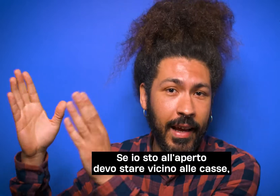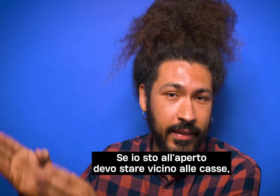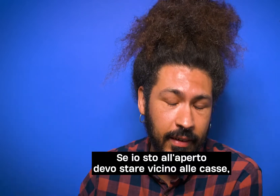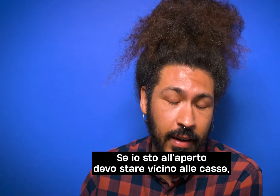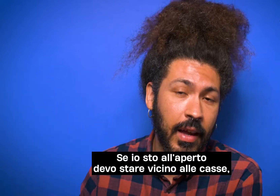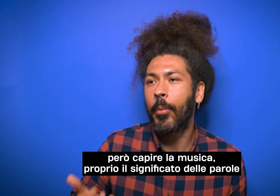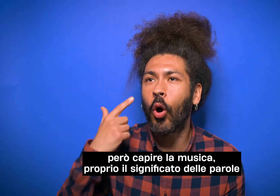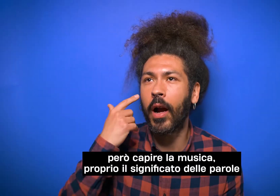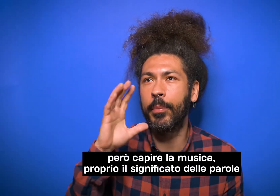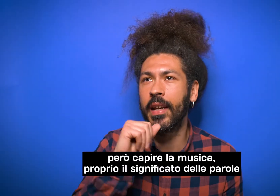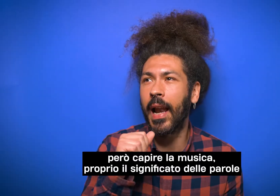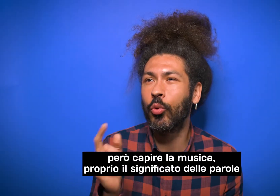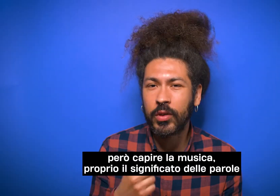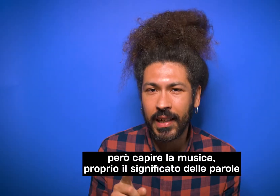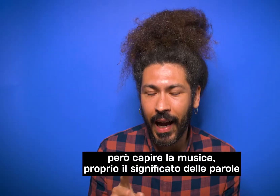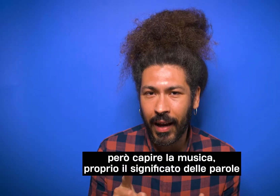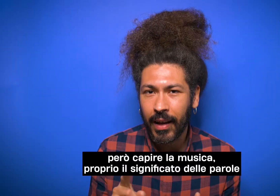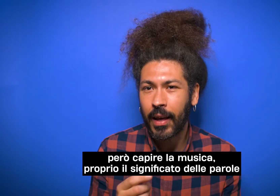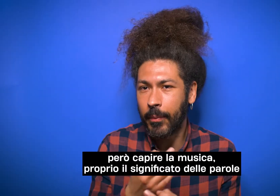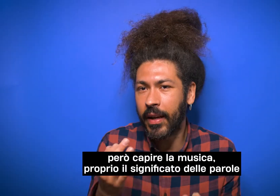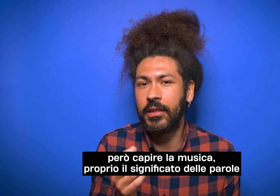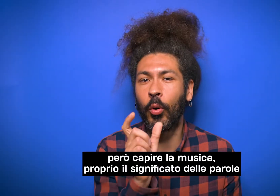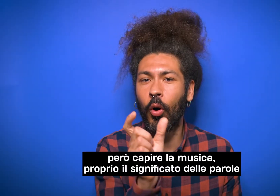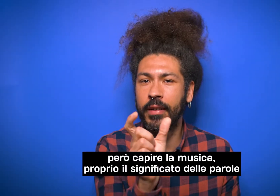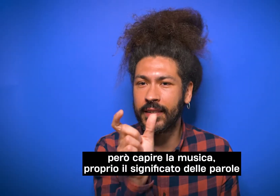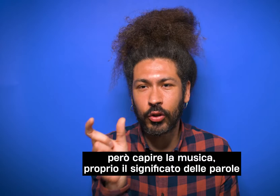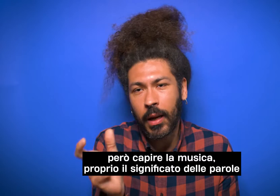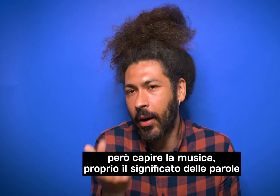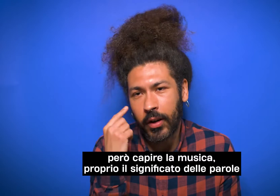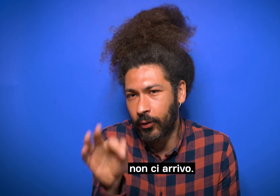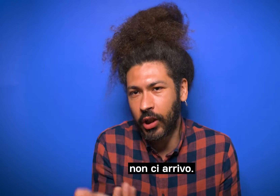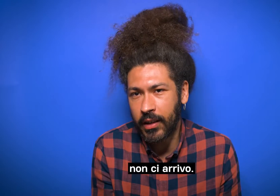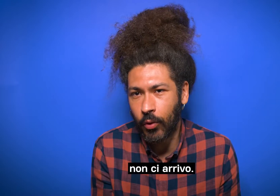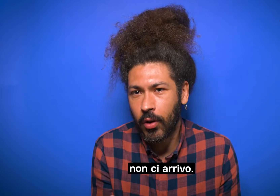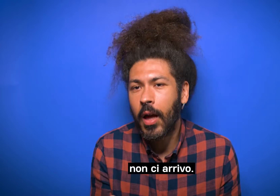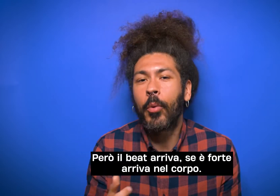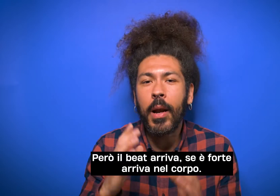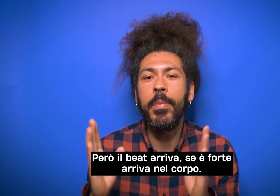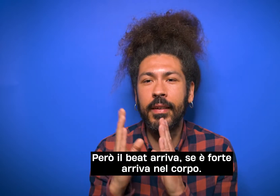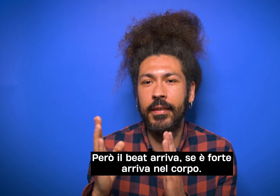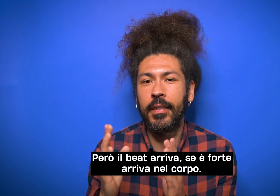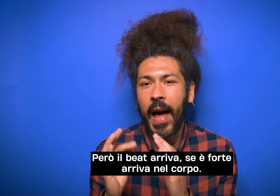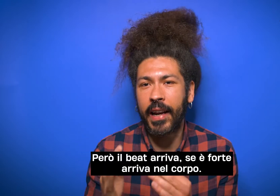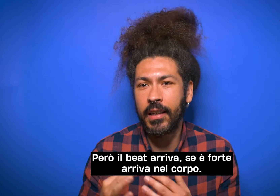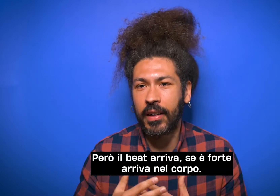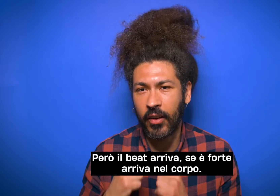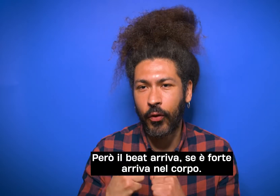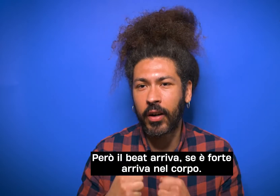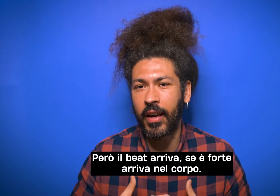casse, però capire la musica bene, tipo il dettaglio delle parole non ci arrivo, però il beat arriva, se è forte arriva